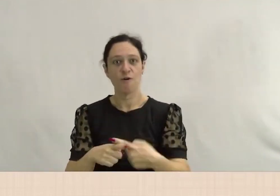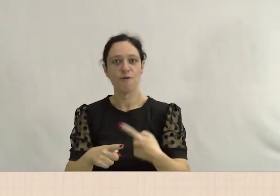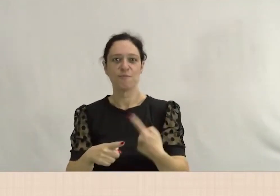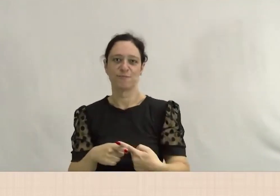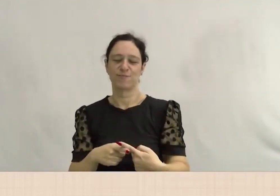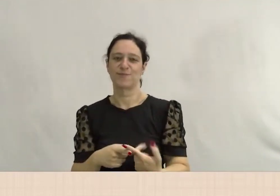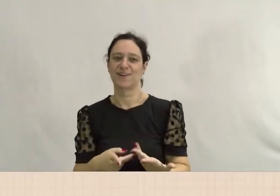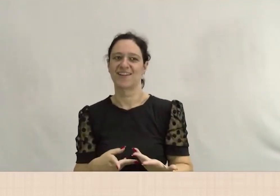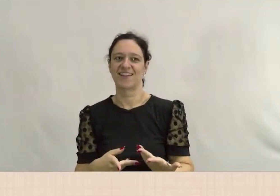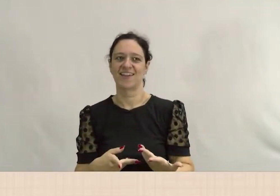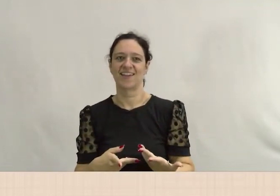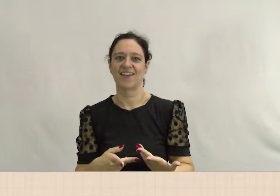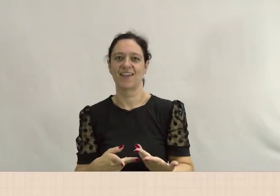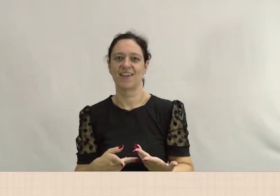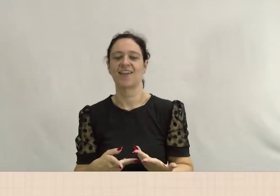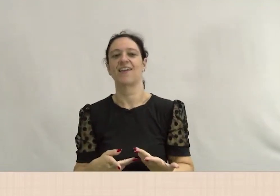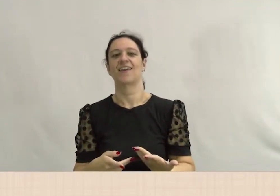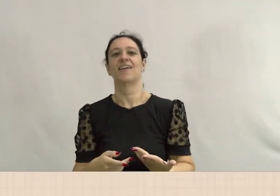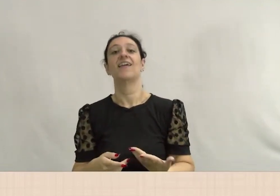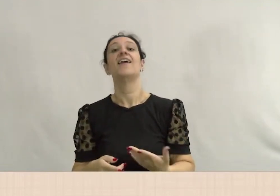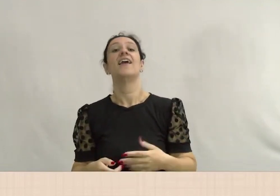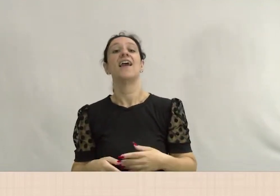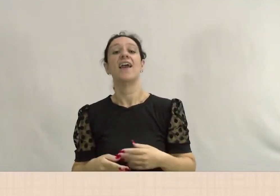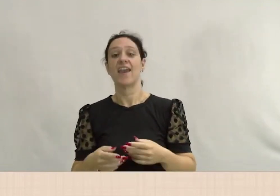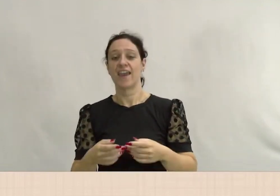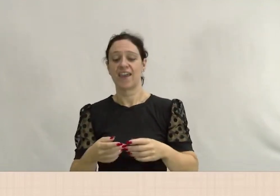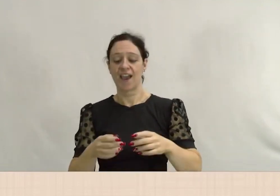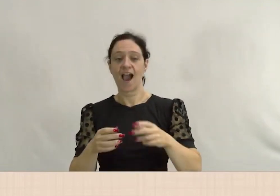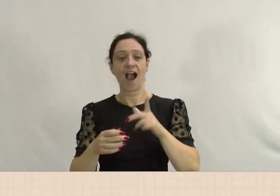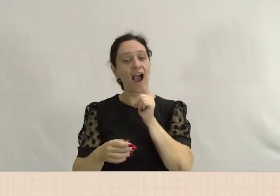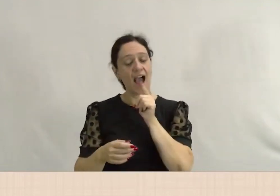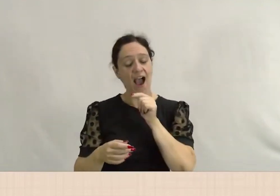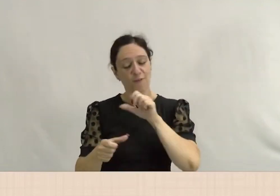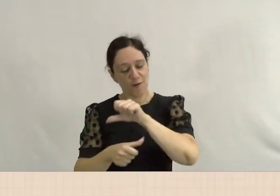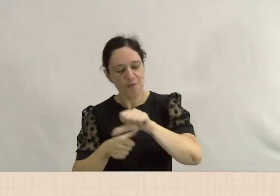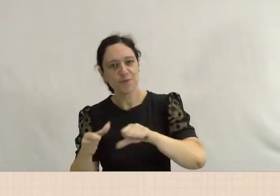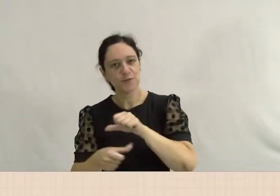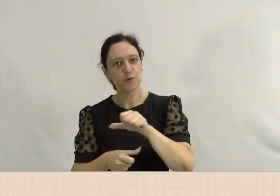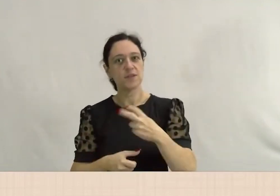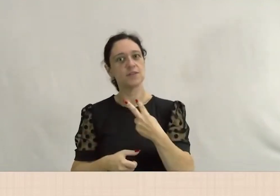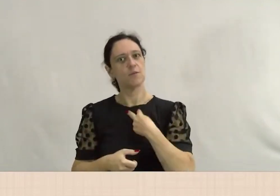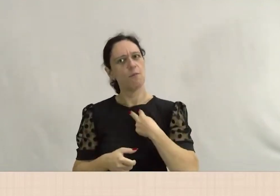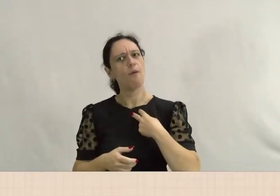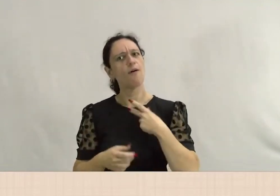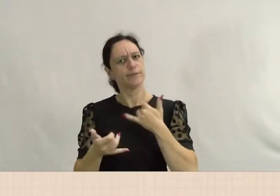Mas não vai ficar ensinando seus filhos a ficar brincando com formiga, tá?